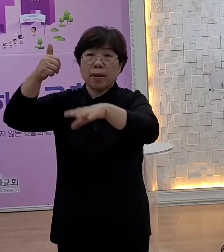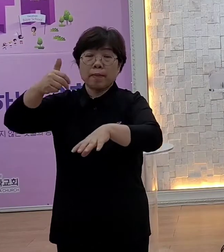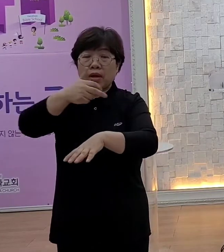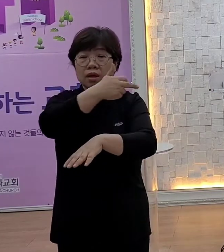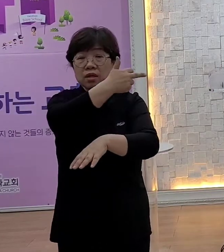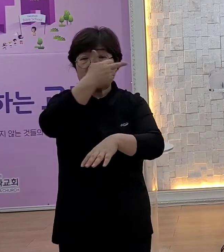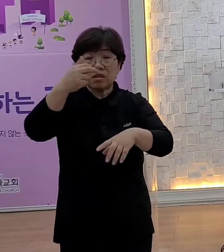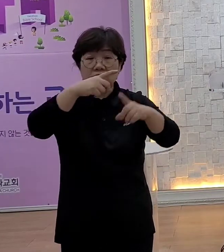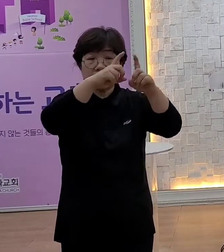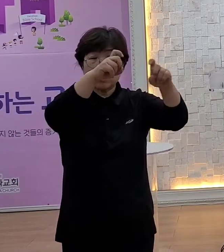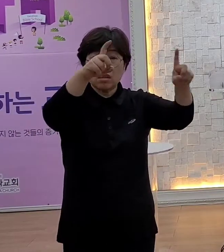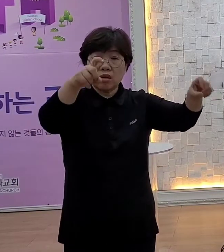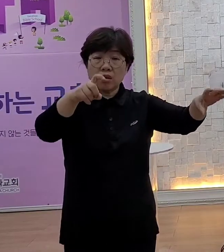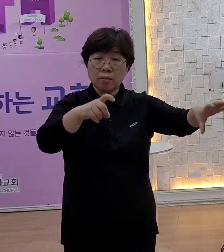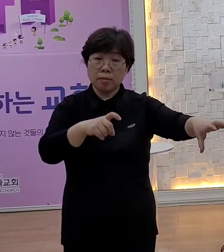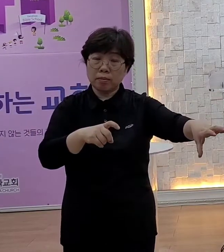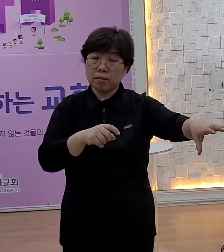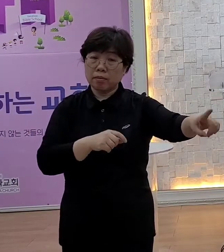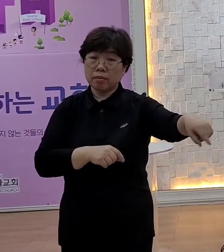성읍이었다.